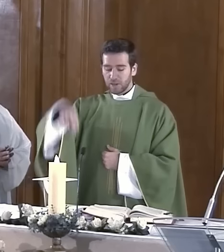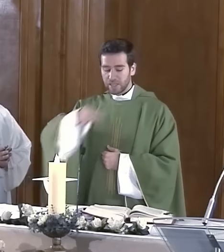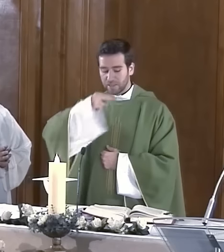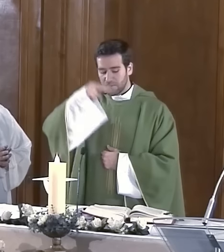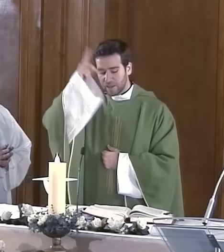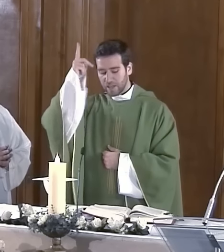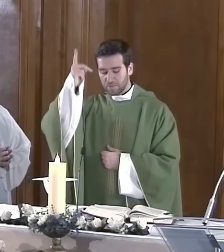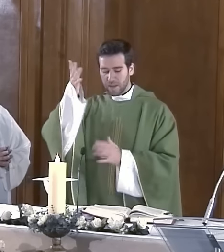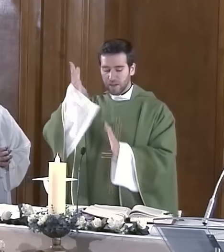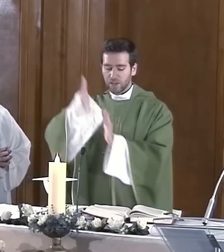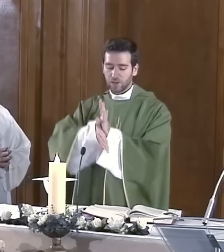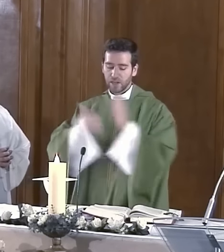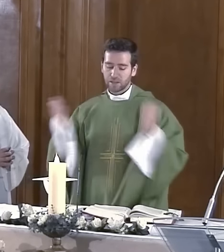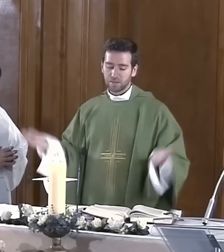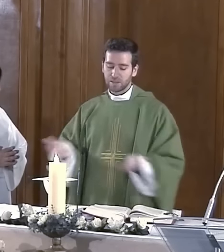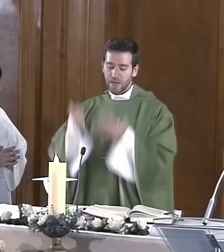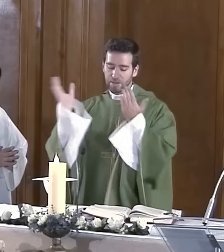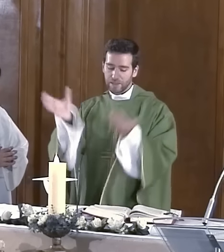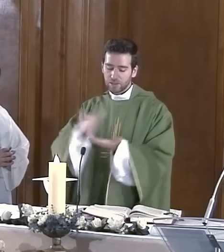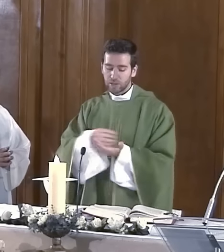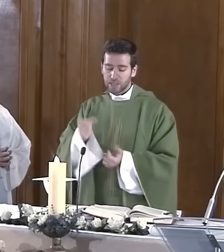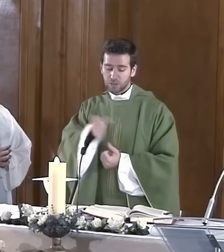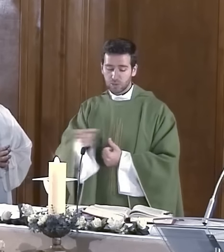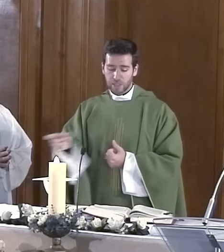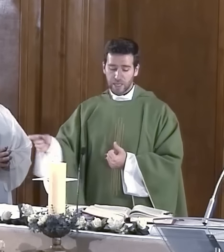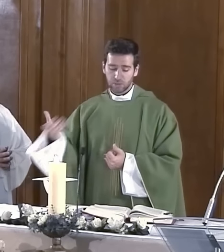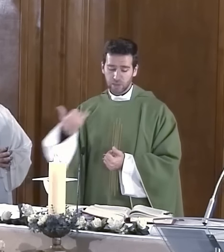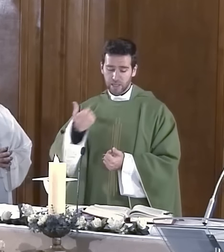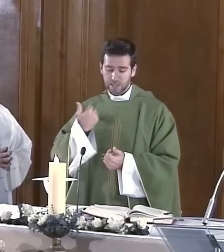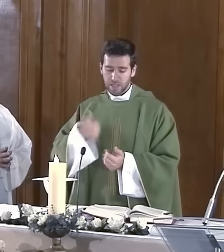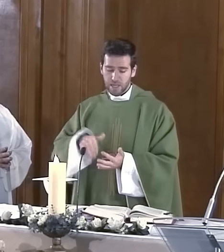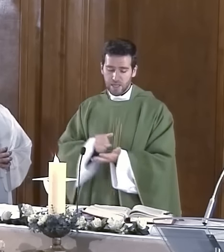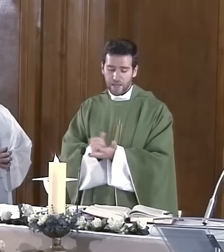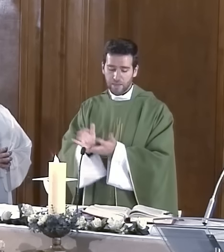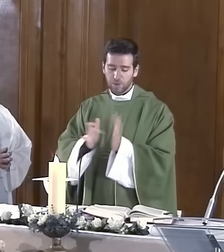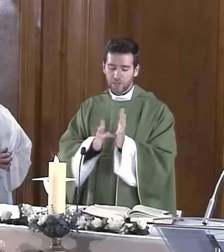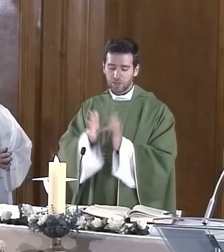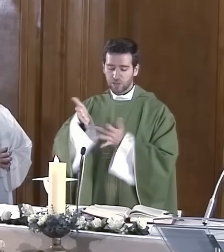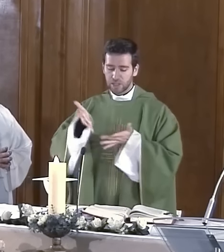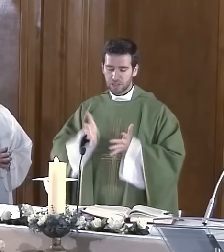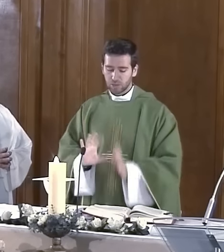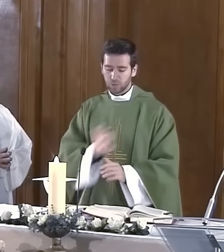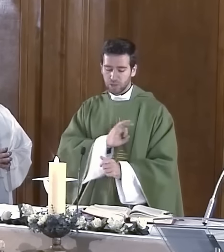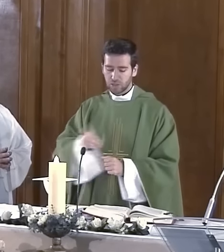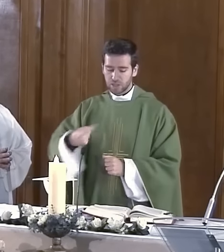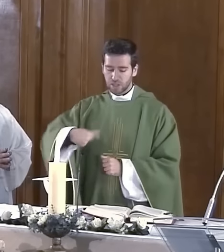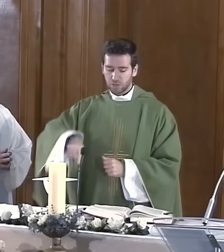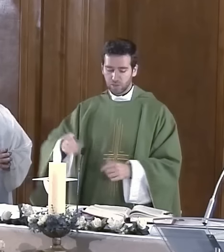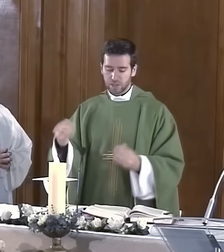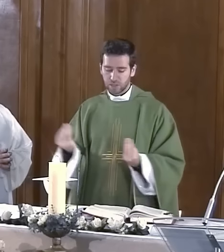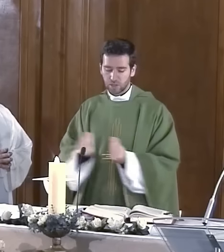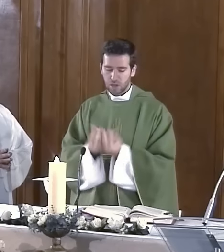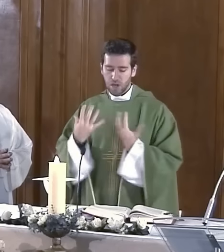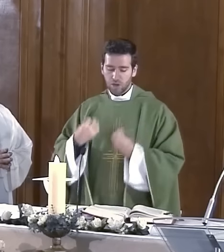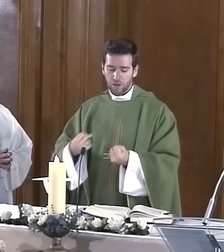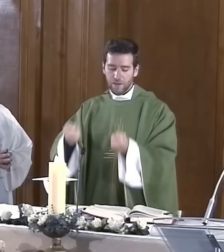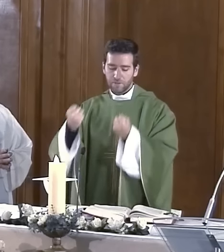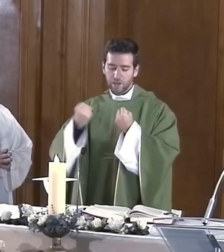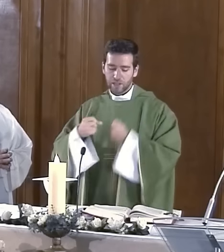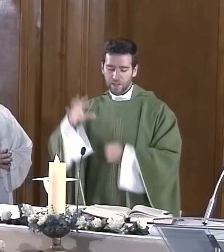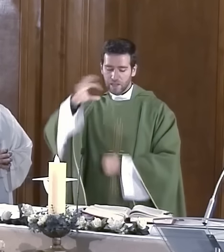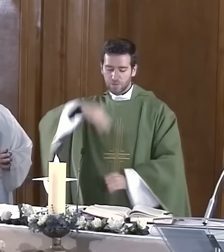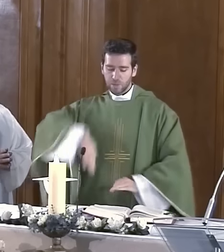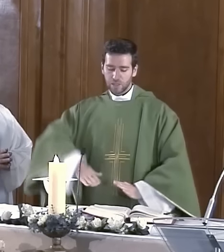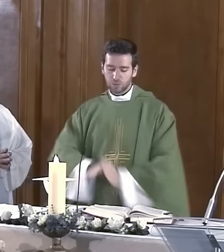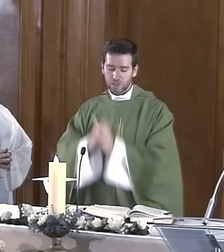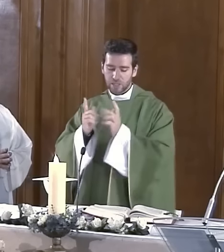Santo eres en verdad, Padre, y con razón te alaban todas tus criaturas, ya que por Jesucristo, tu Hijo, Señor nuestro, con la